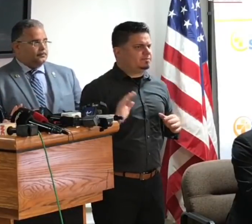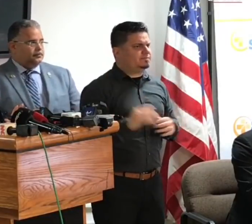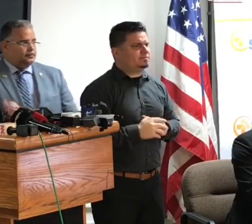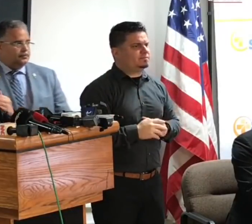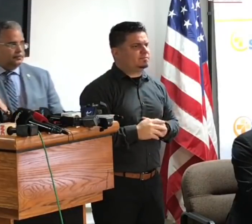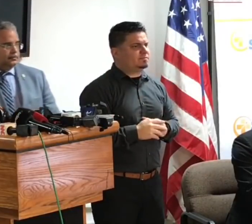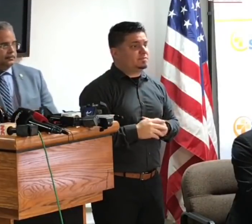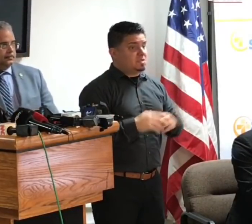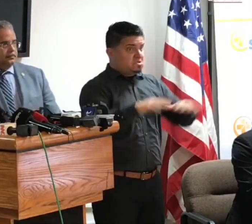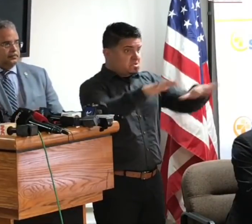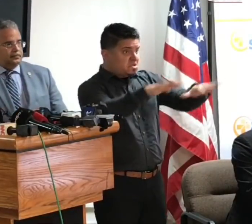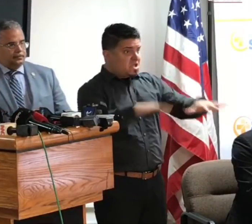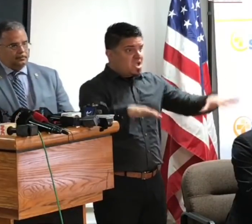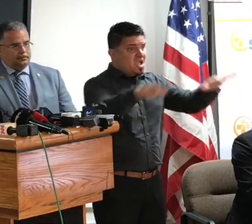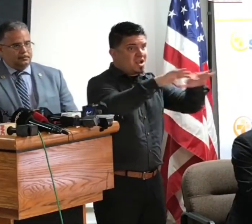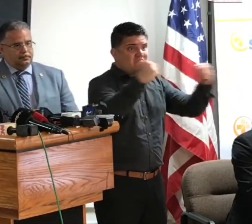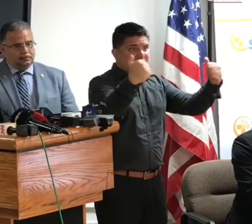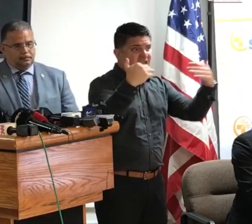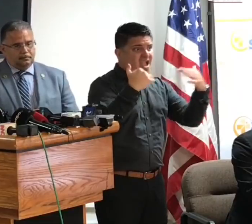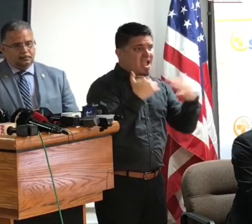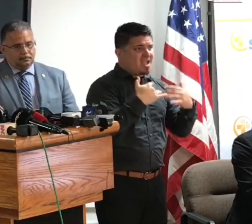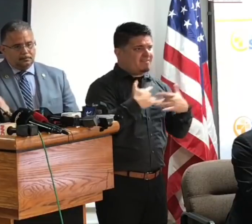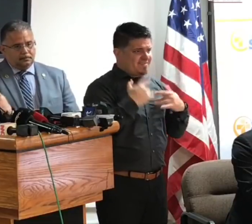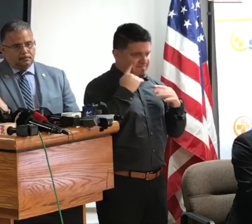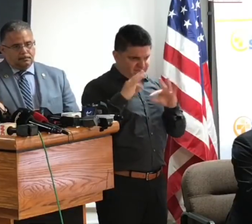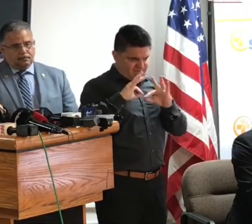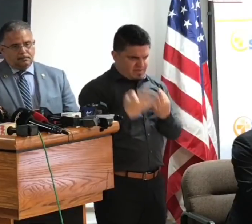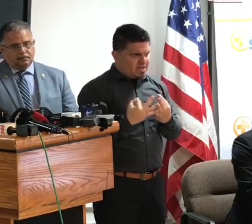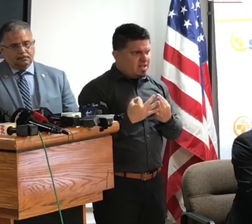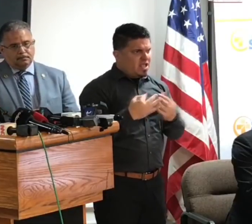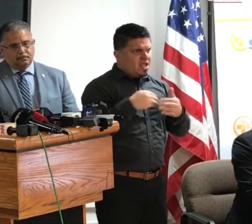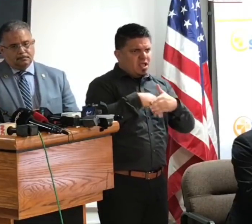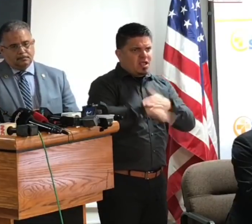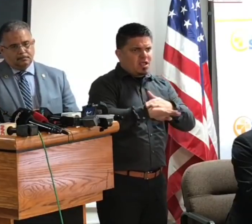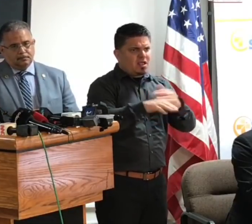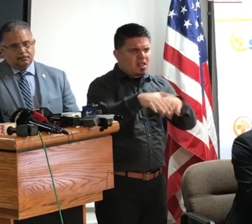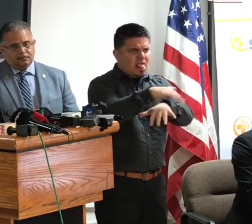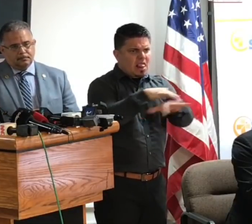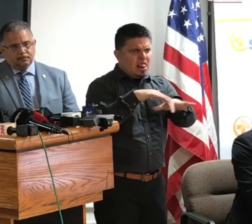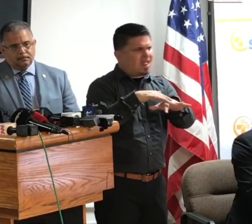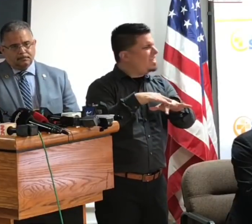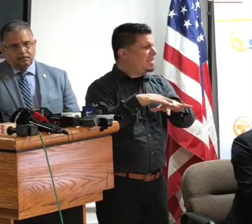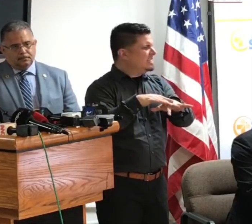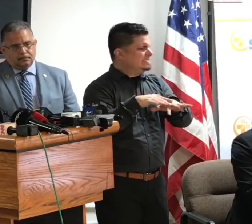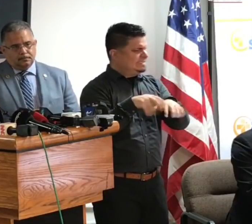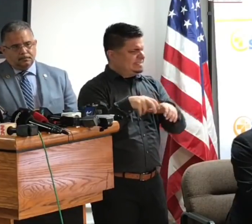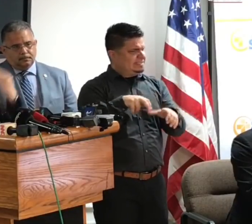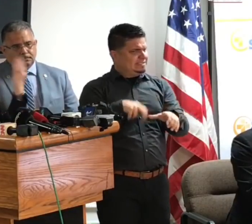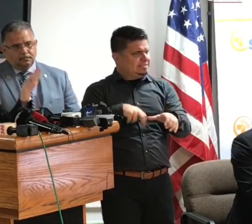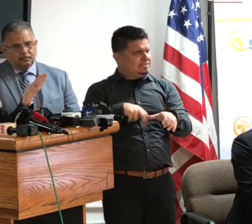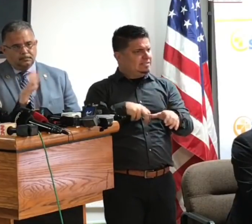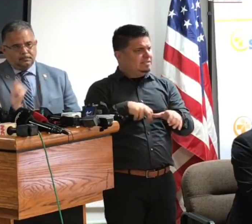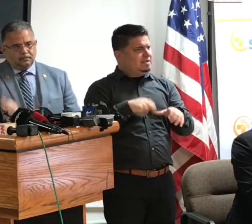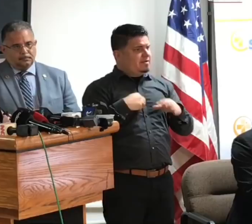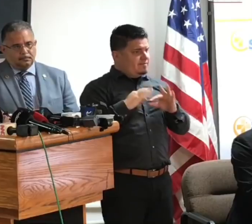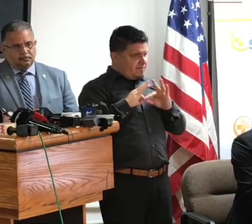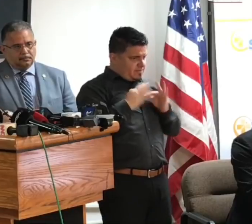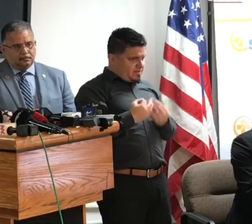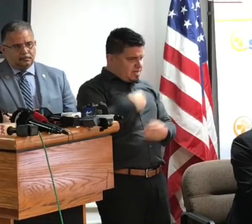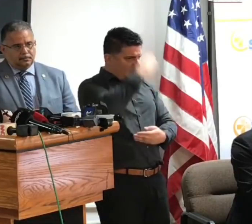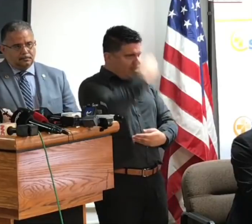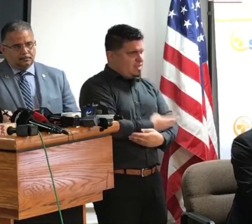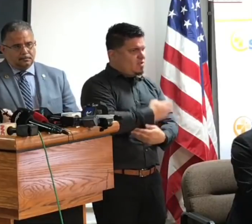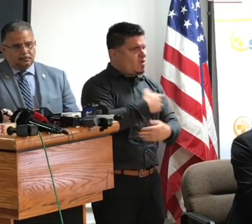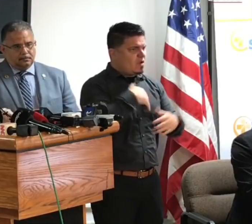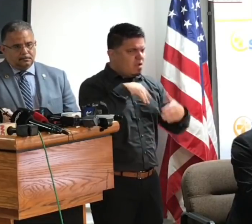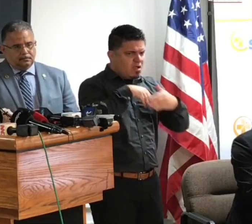gente, yo no llevo a mi familia. Y si yo no llevo a mi familia y mis hijos, esa es la exhortación que yo le hago al